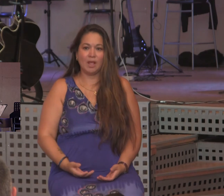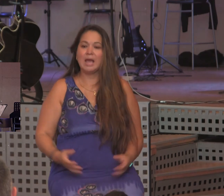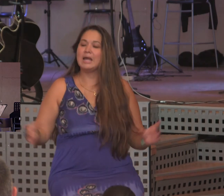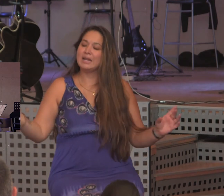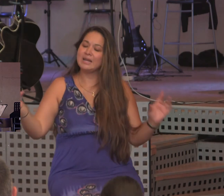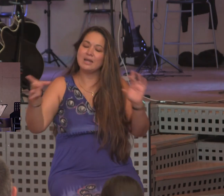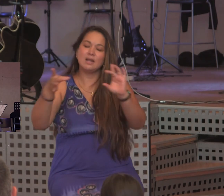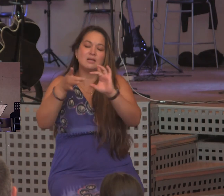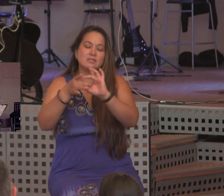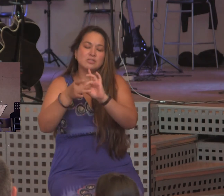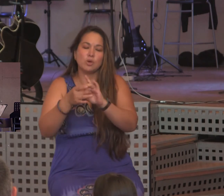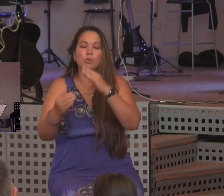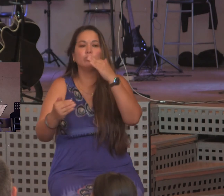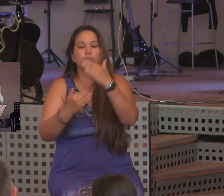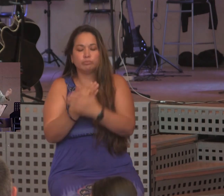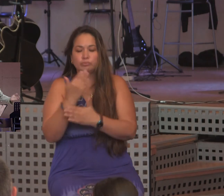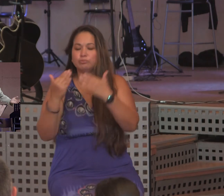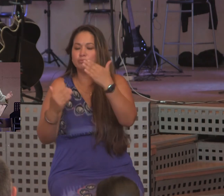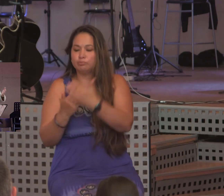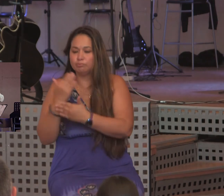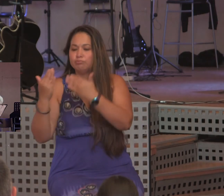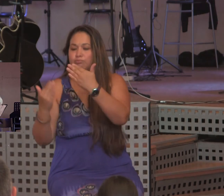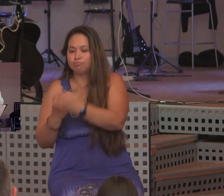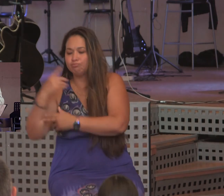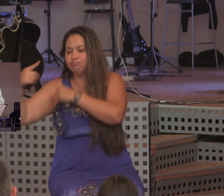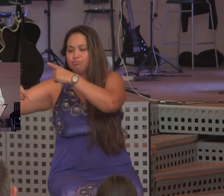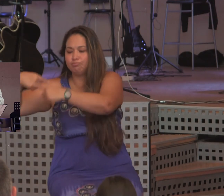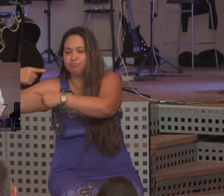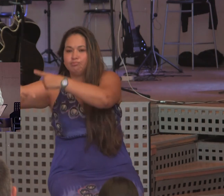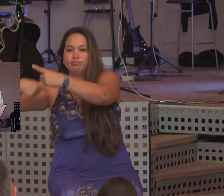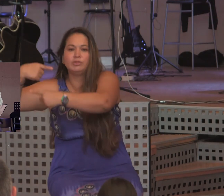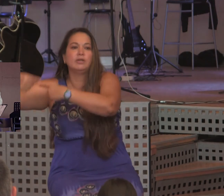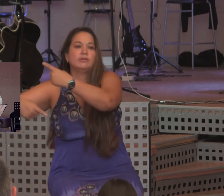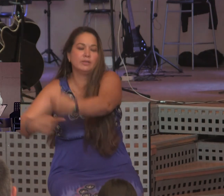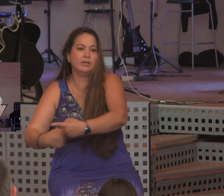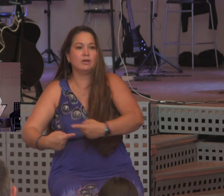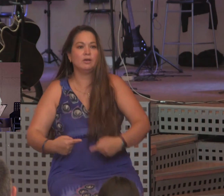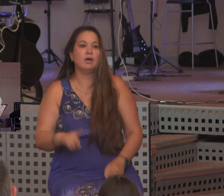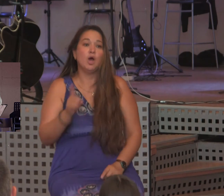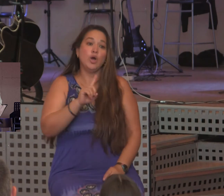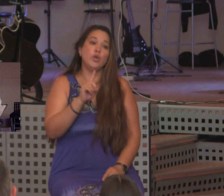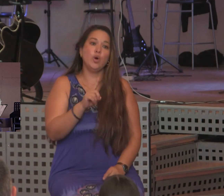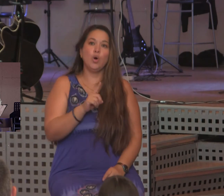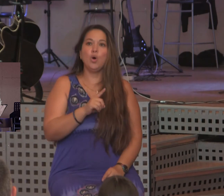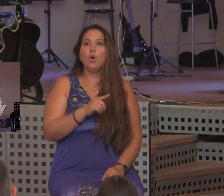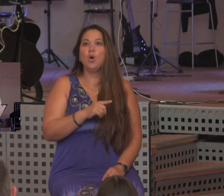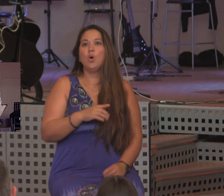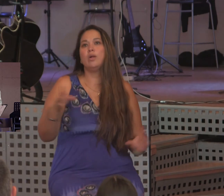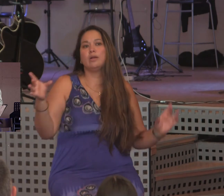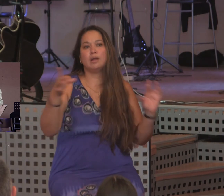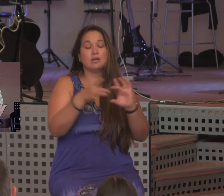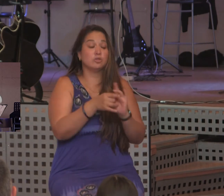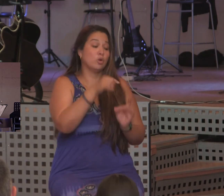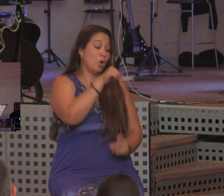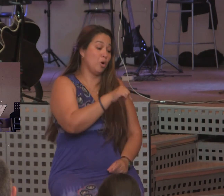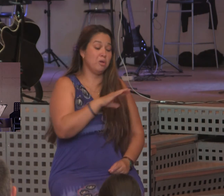diaria. No venir como estaban viniendo, puntualmente a consultarle a Él.